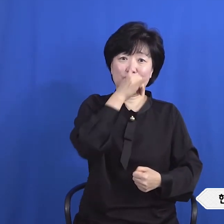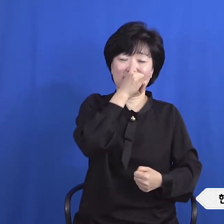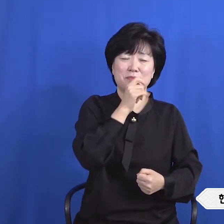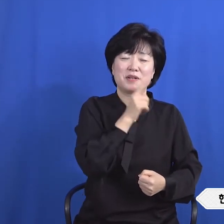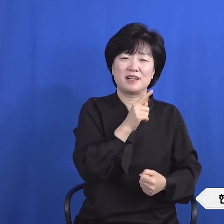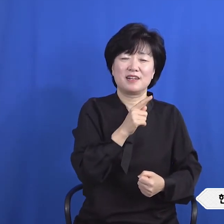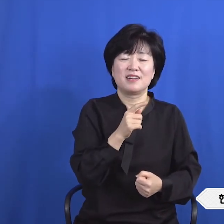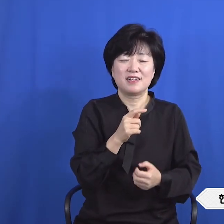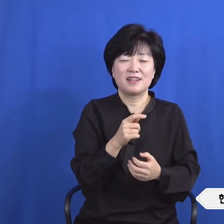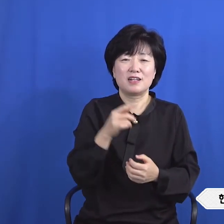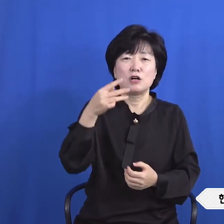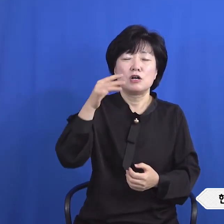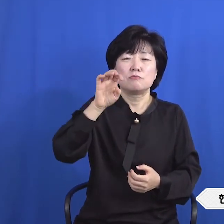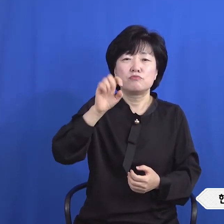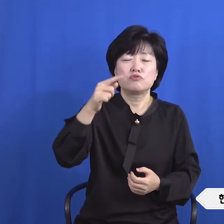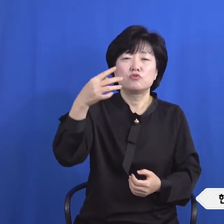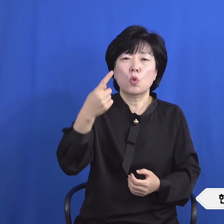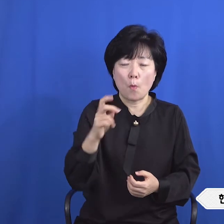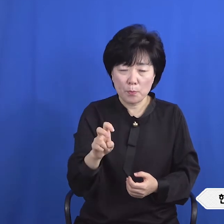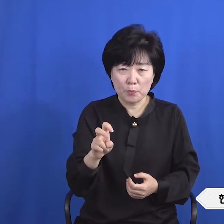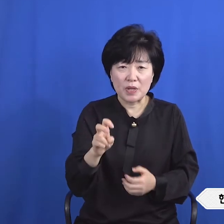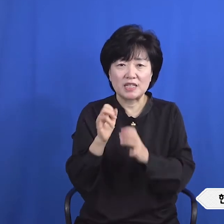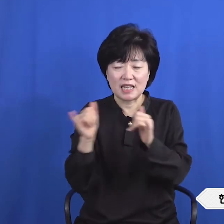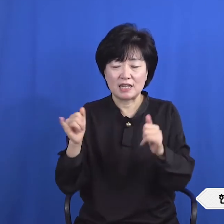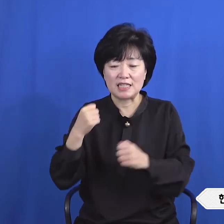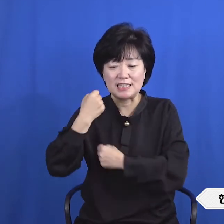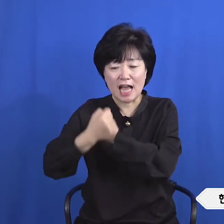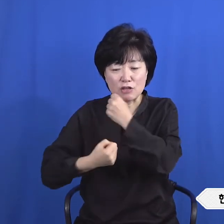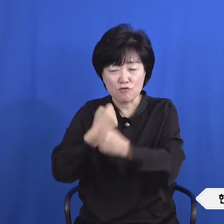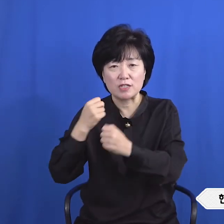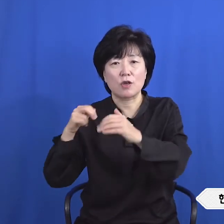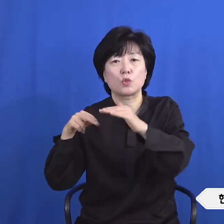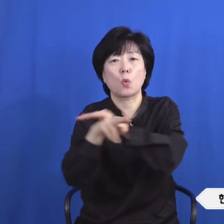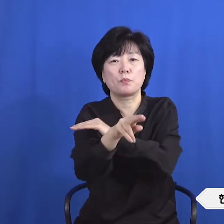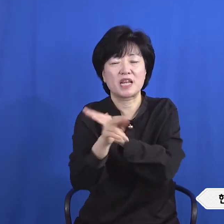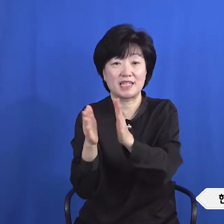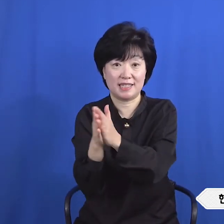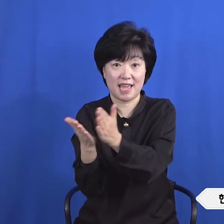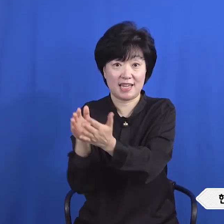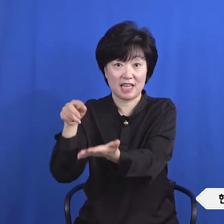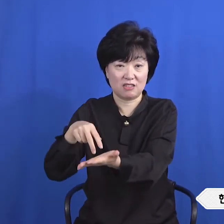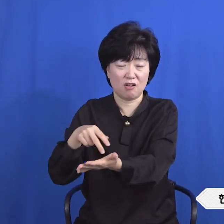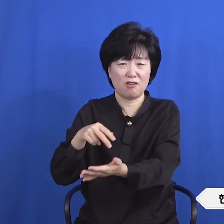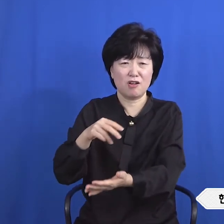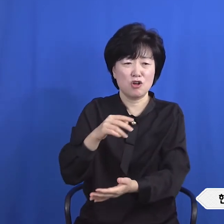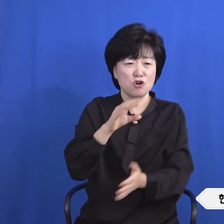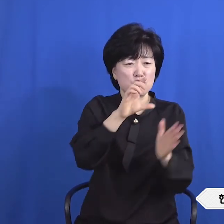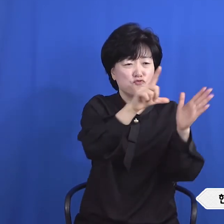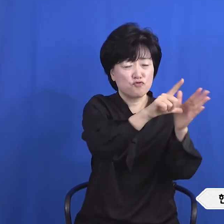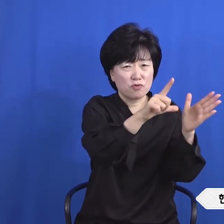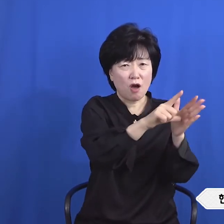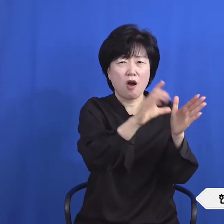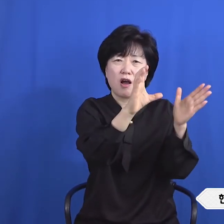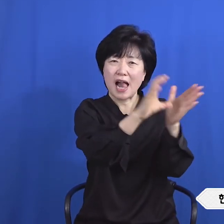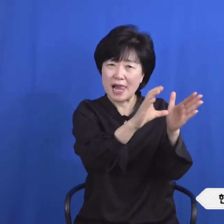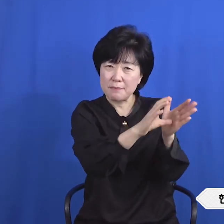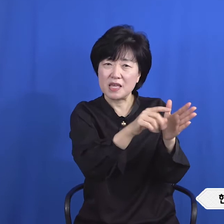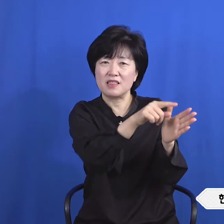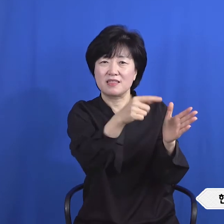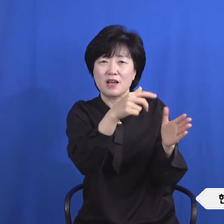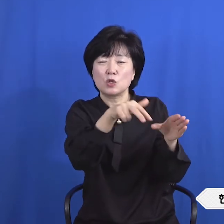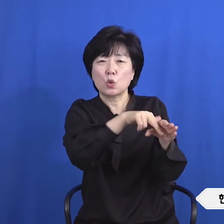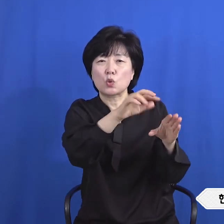에리히 프롬은 자유에서의 도피라는 자기 책에서 루터나 칼빈 같은